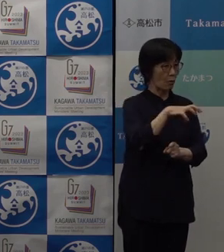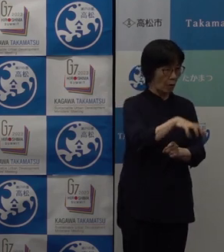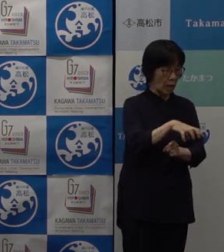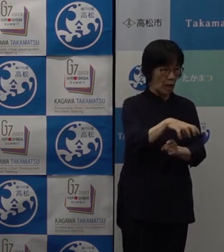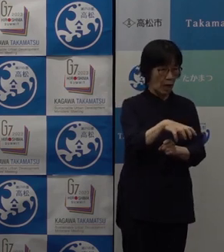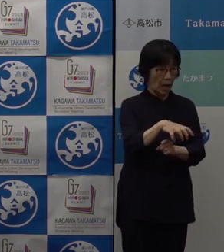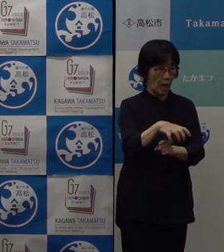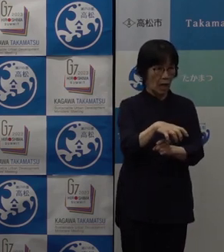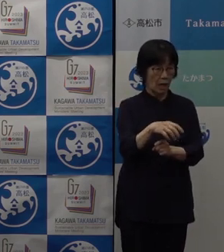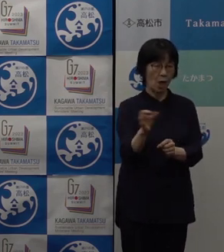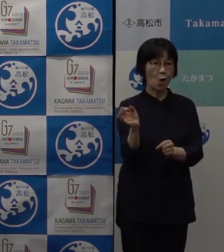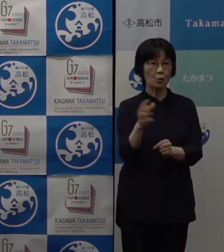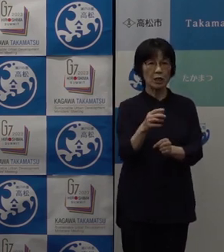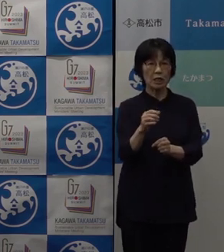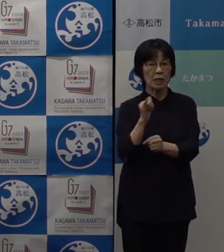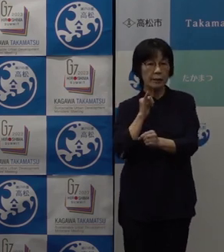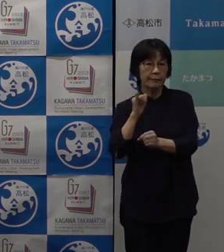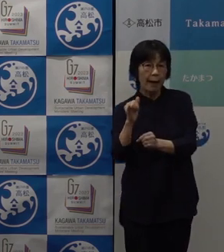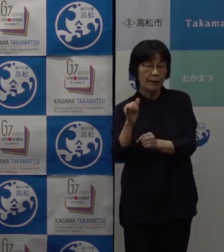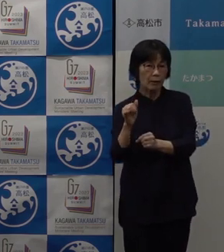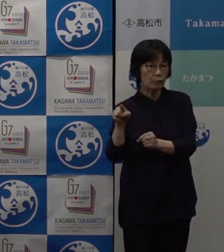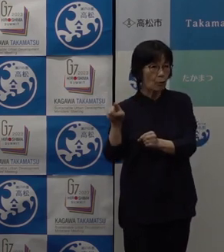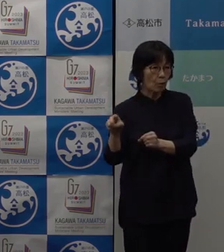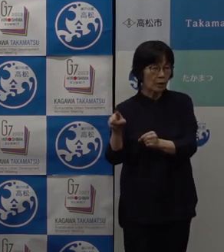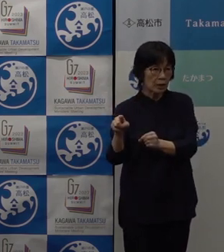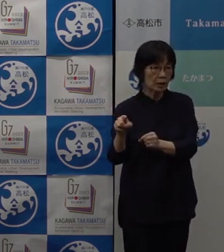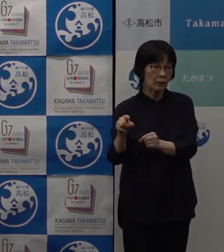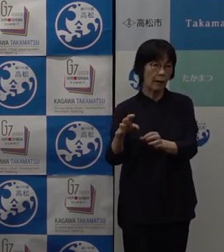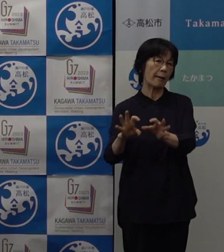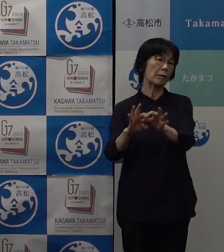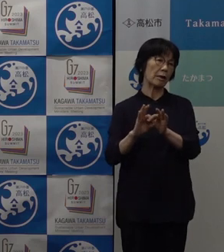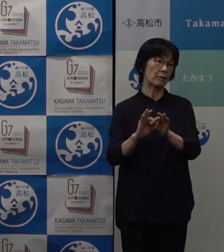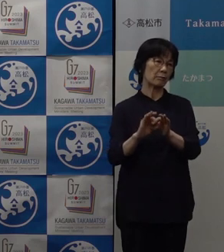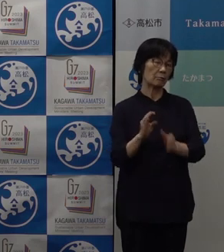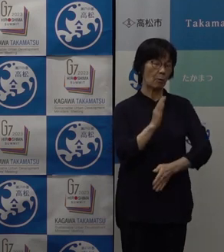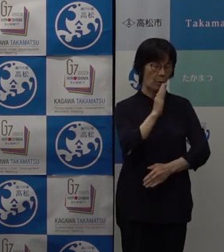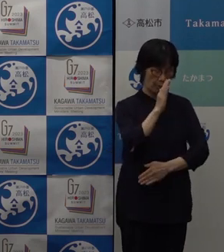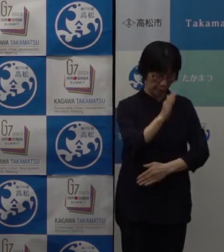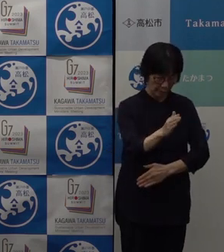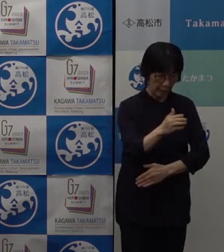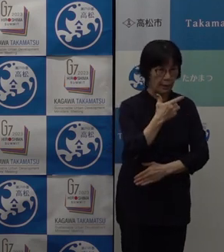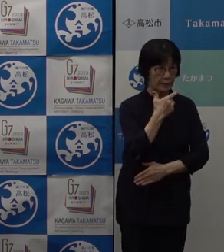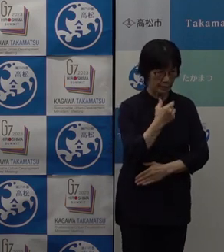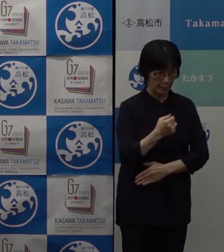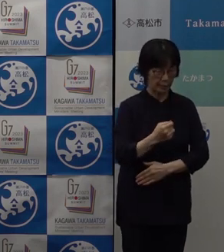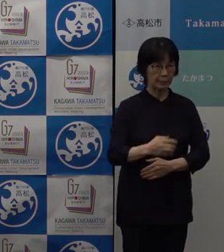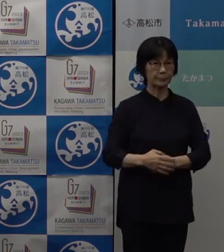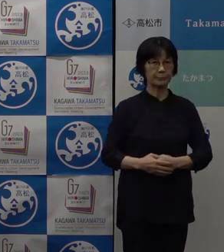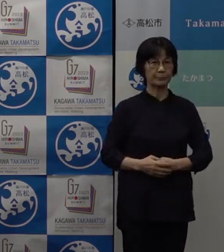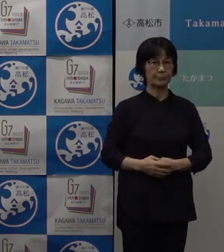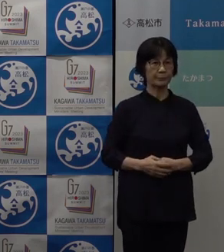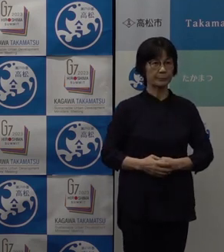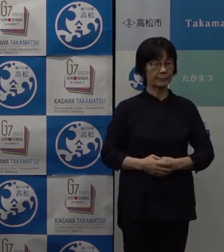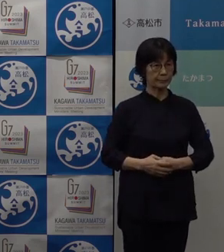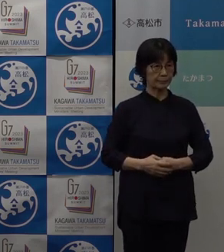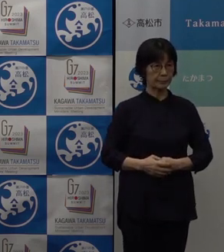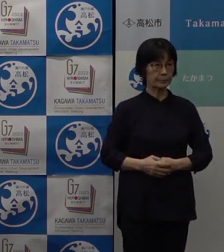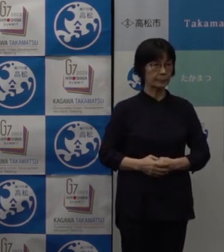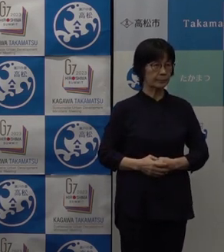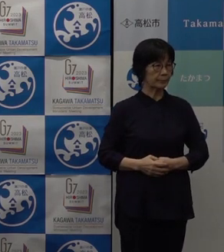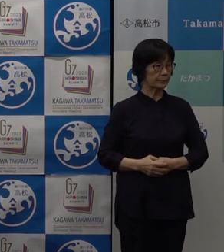総合フリーダイヤルにご連絡をお願いをいたしたいというふうに思っているところでございます。以上でございます。 ありが